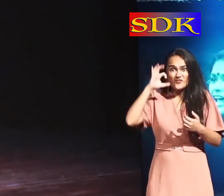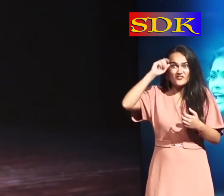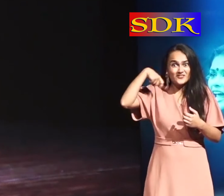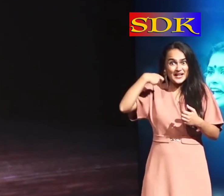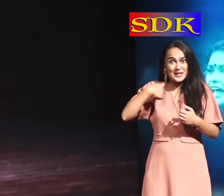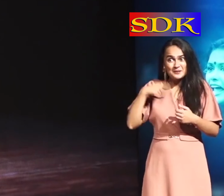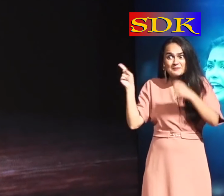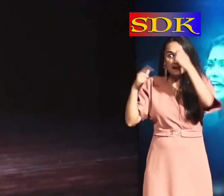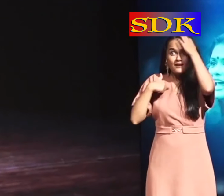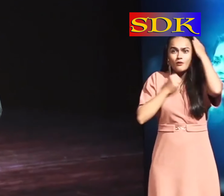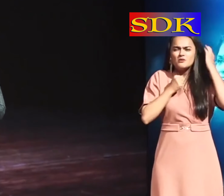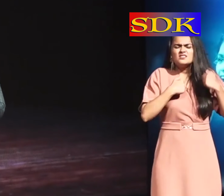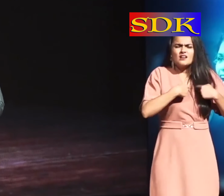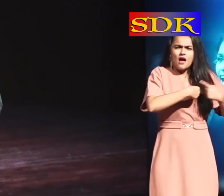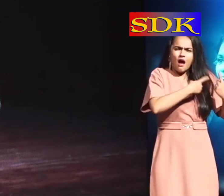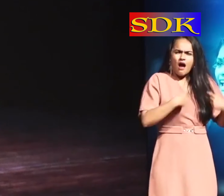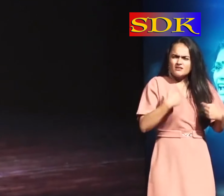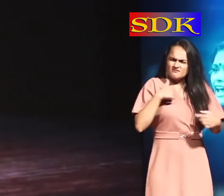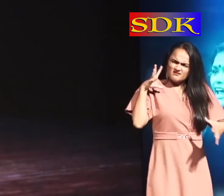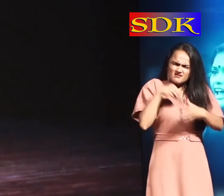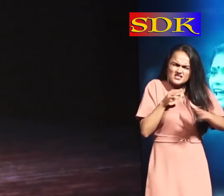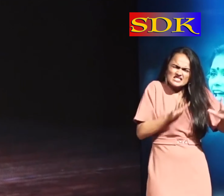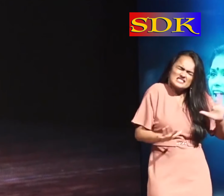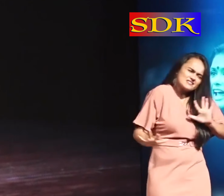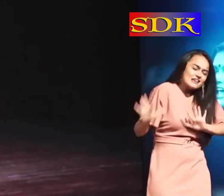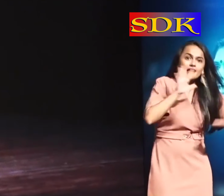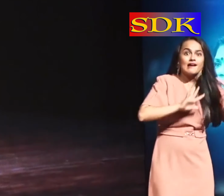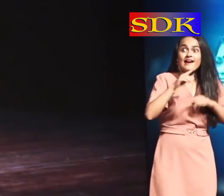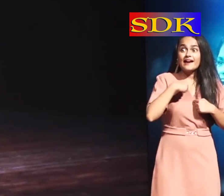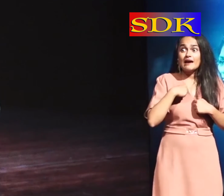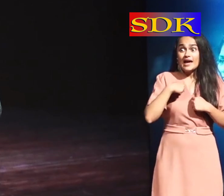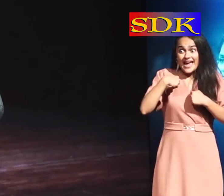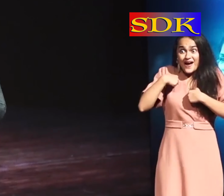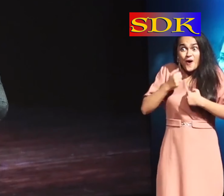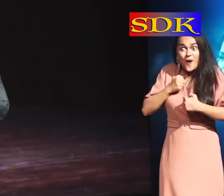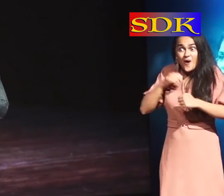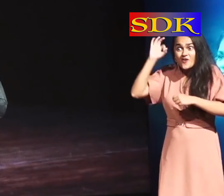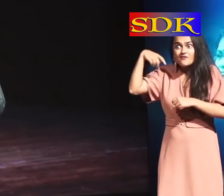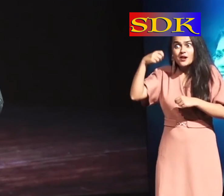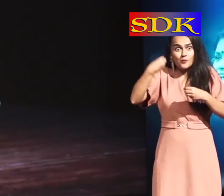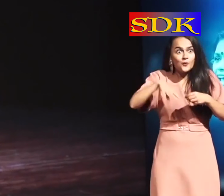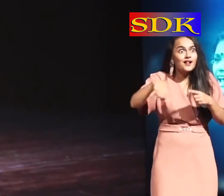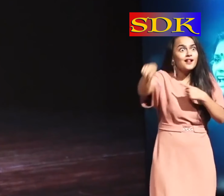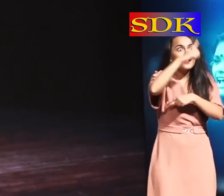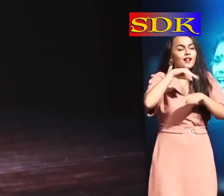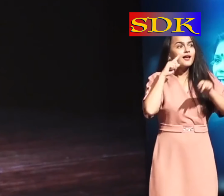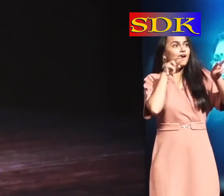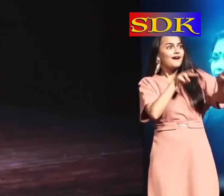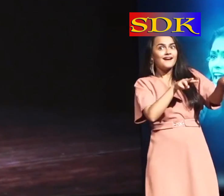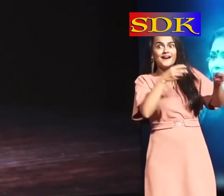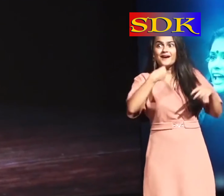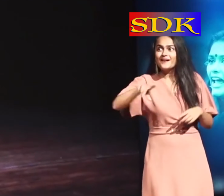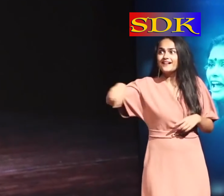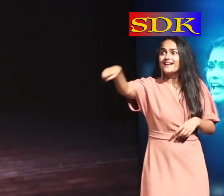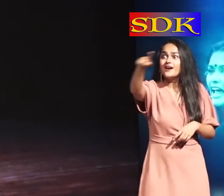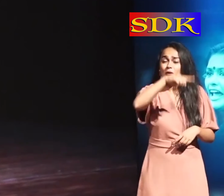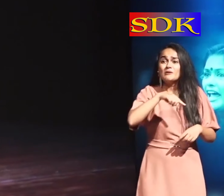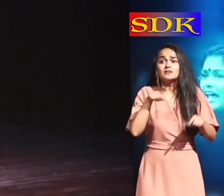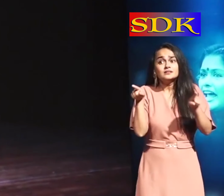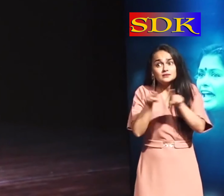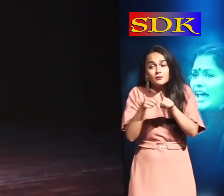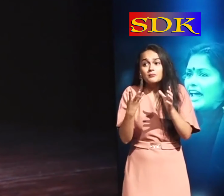अपना हाथ एंड सोम डालकर बनाइए वह फोन आप लोग देखने जा रहे हैं पर उसके साथ